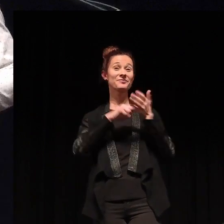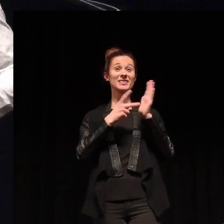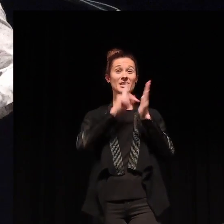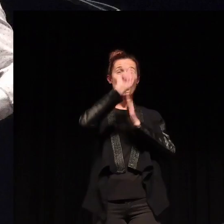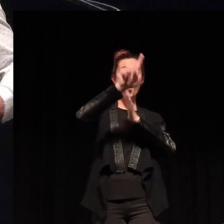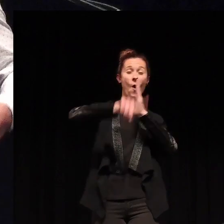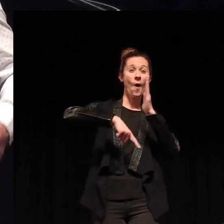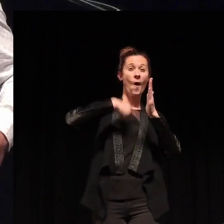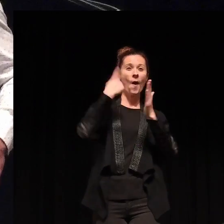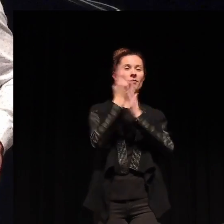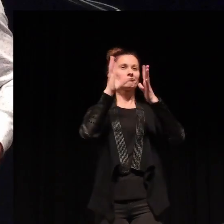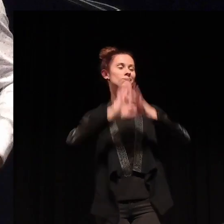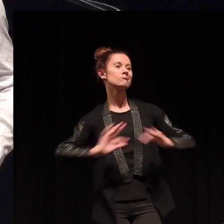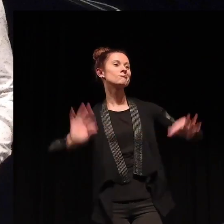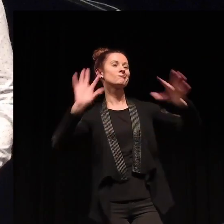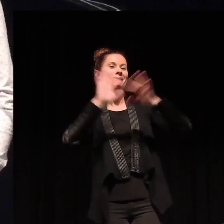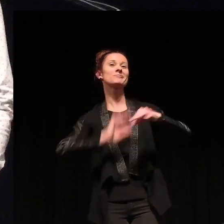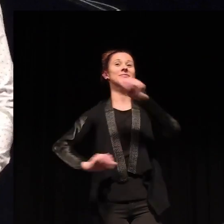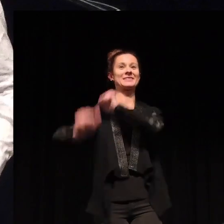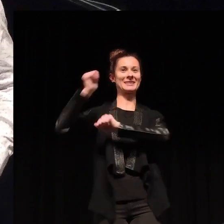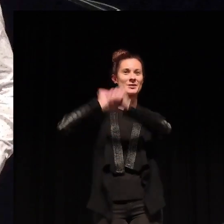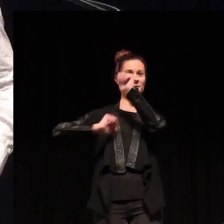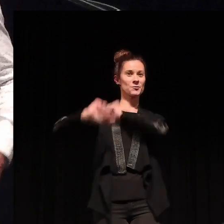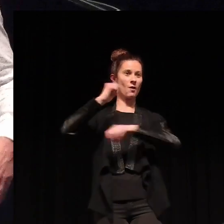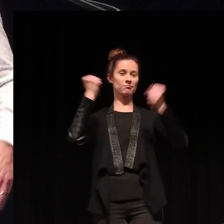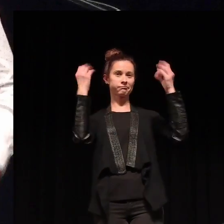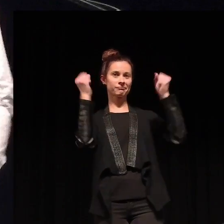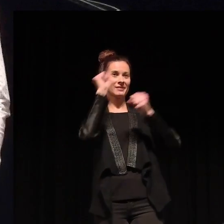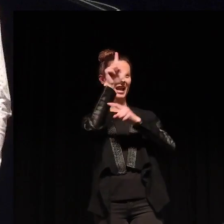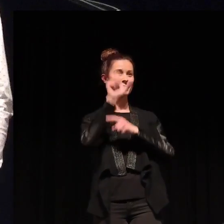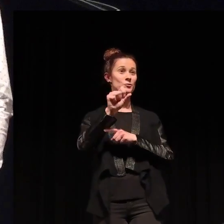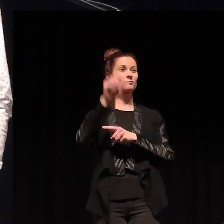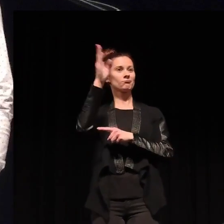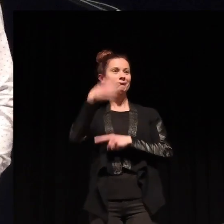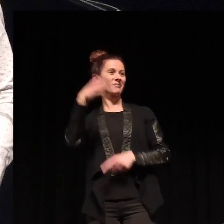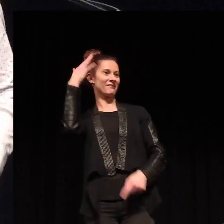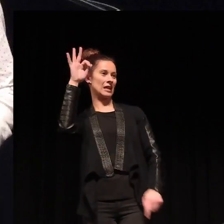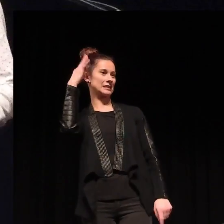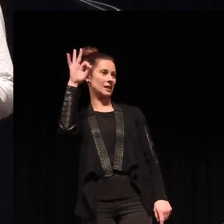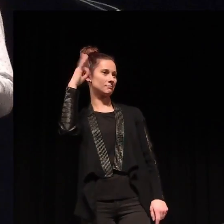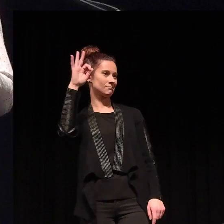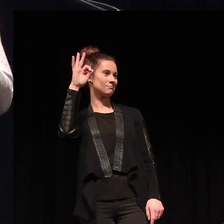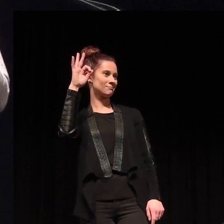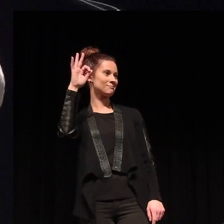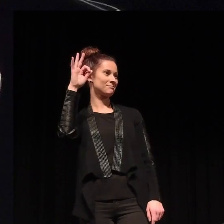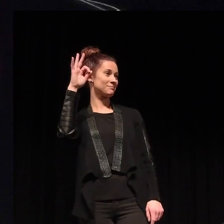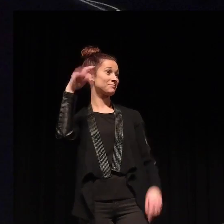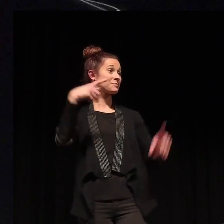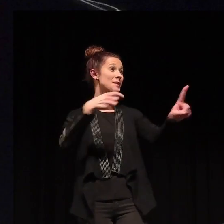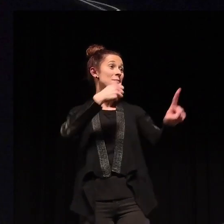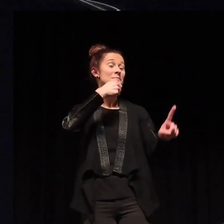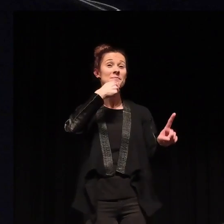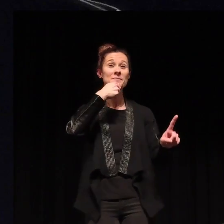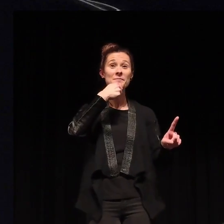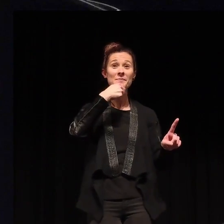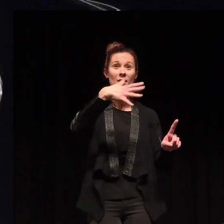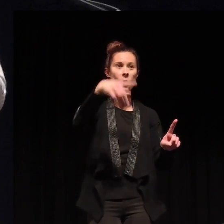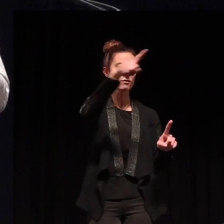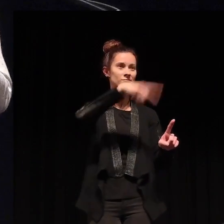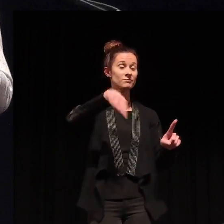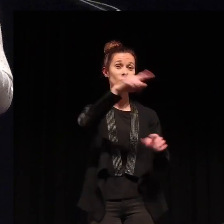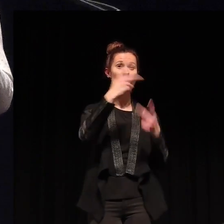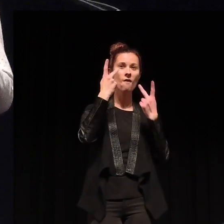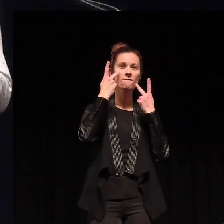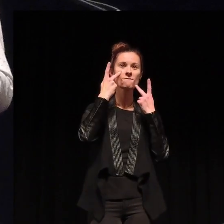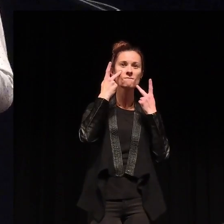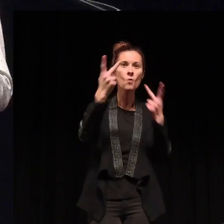conte bilingue dans la langue des signes québécoise et en français. Donc, dans quelques minutes, vous allez vraiment témoigner